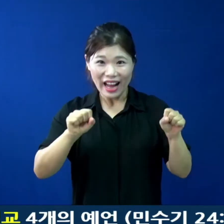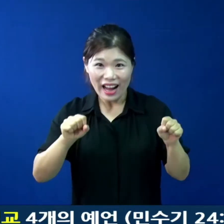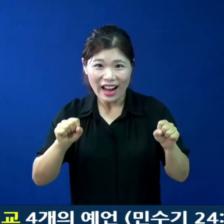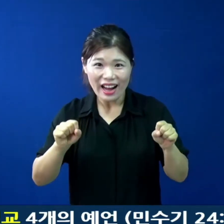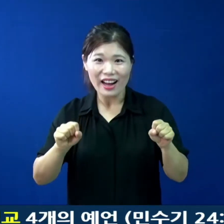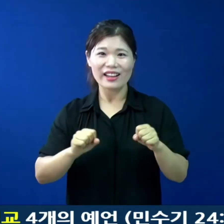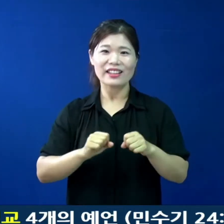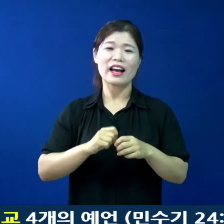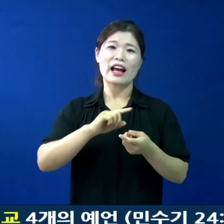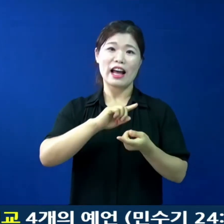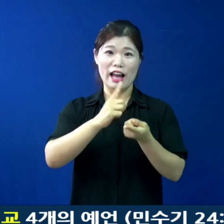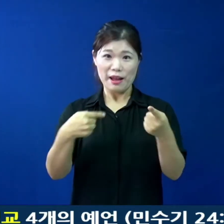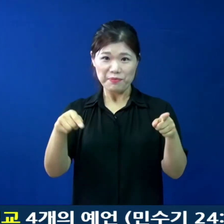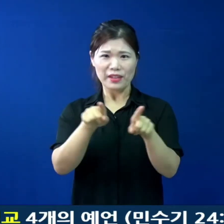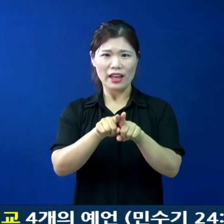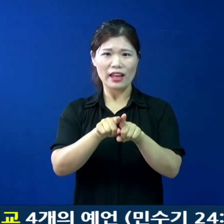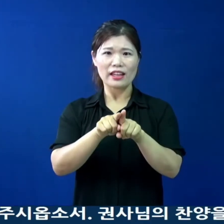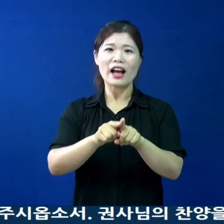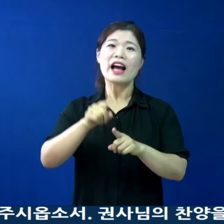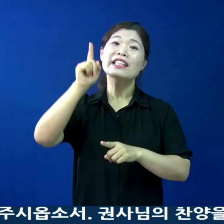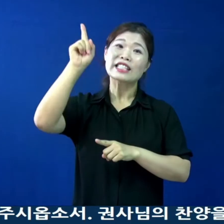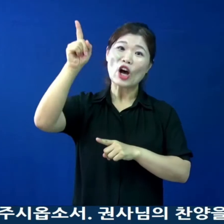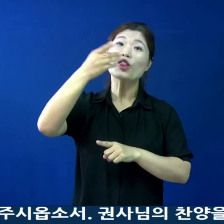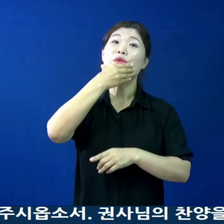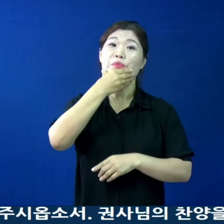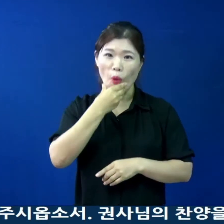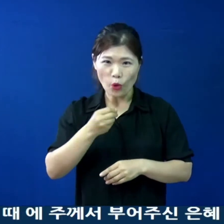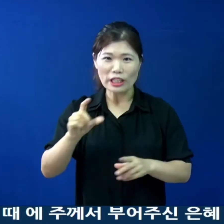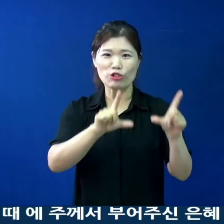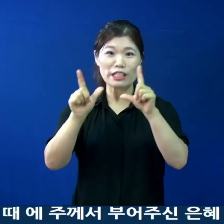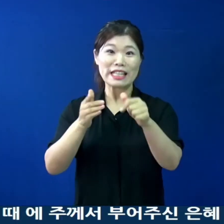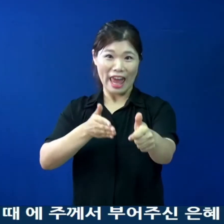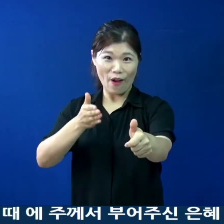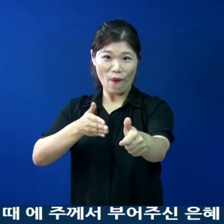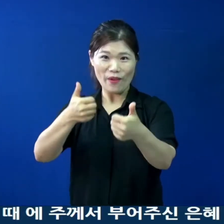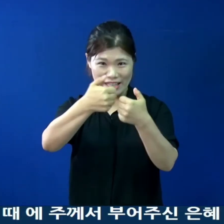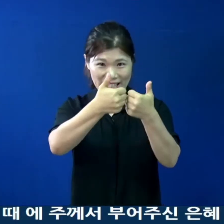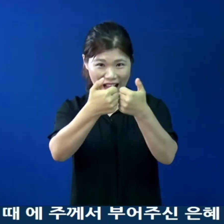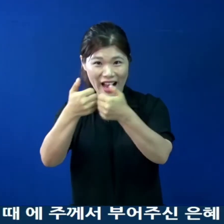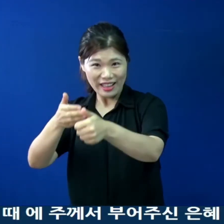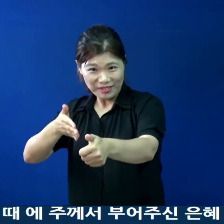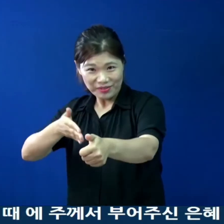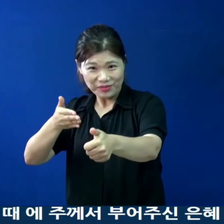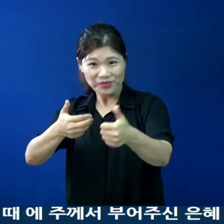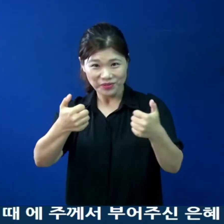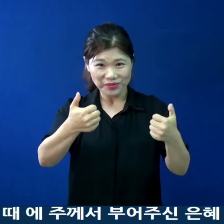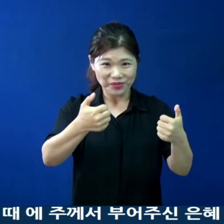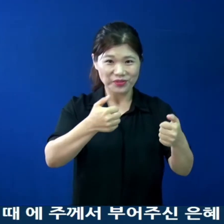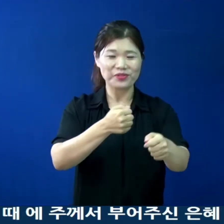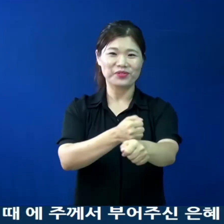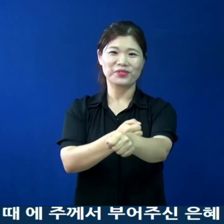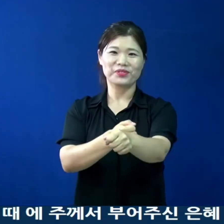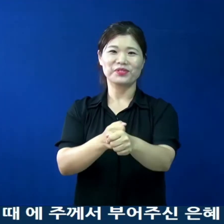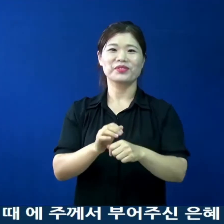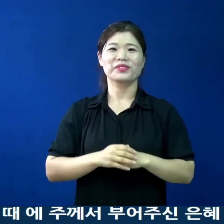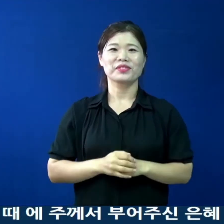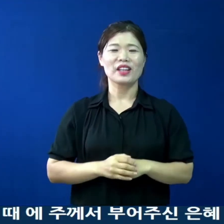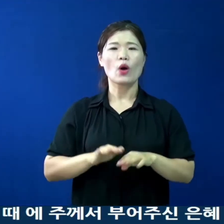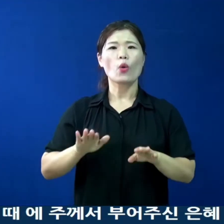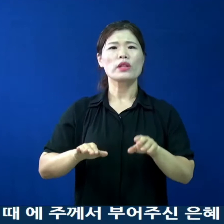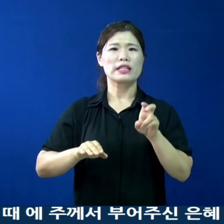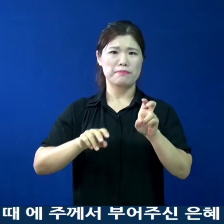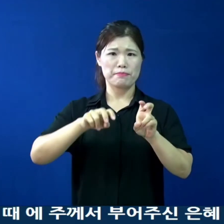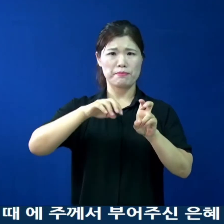함께 고백합니다. 천복을 누리십시오. 천복을 누리십시오. 네. 오늘 민수기